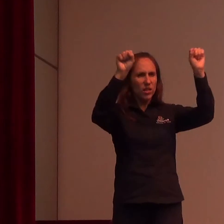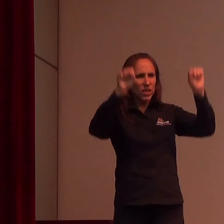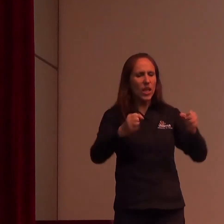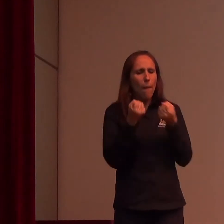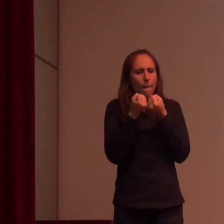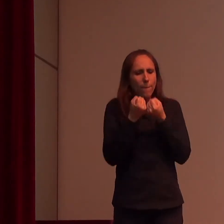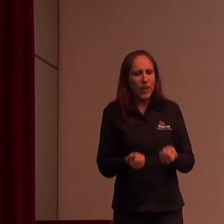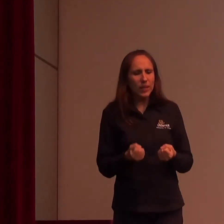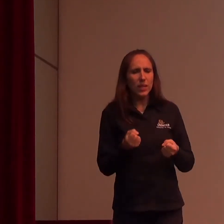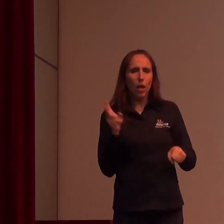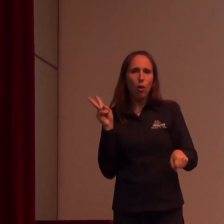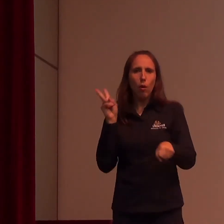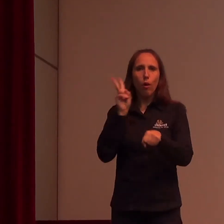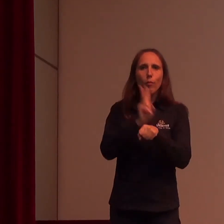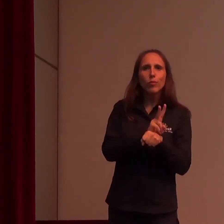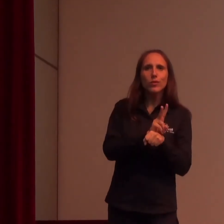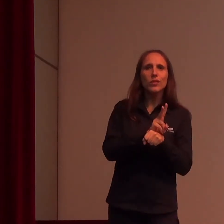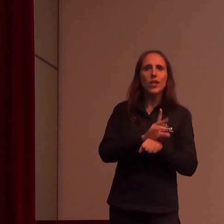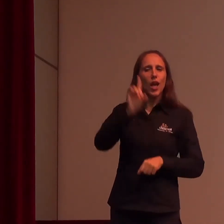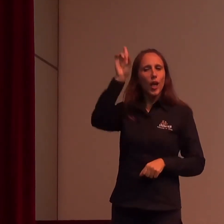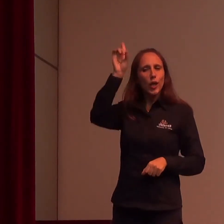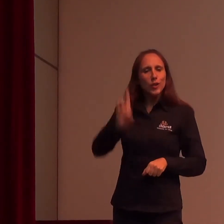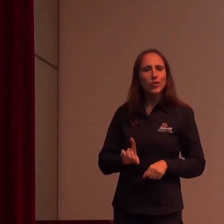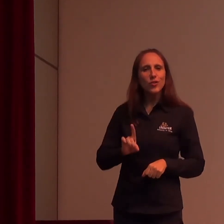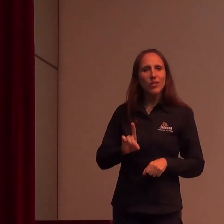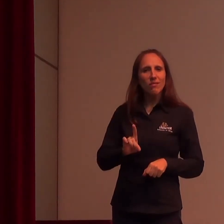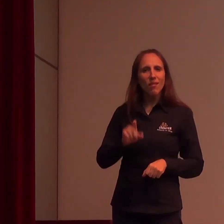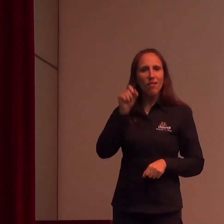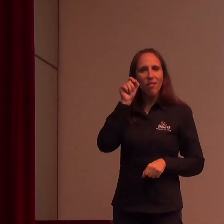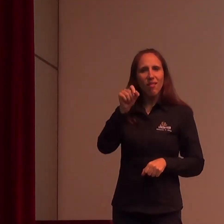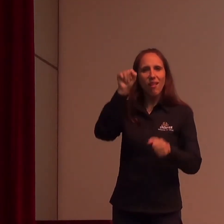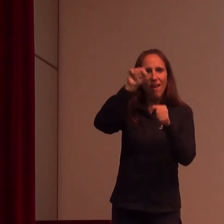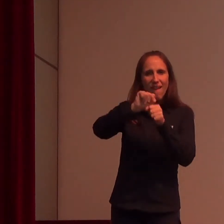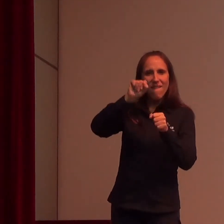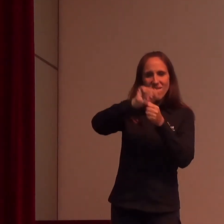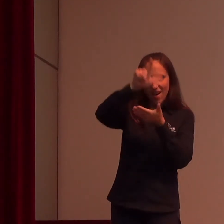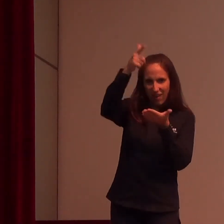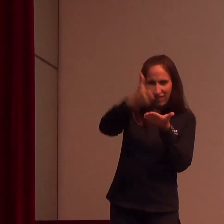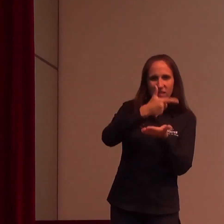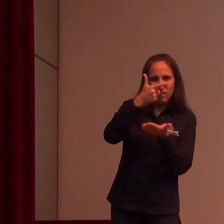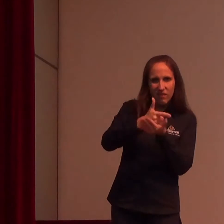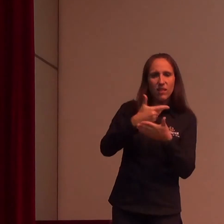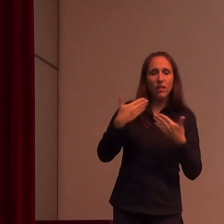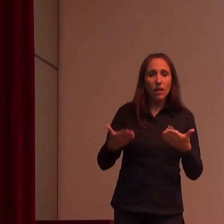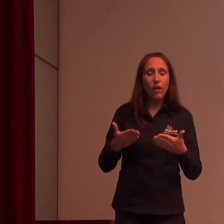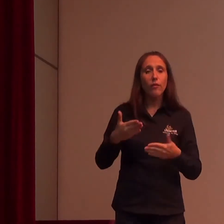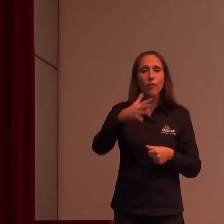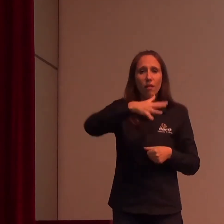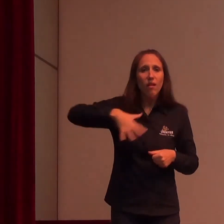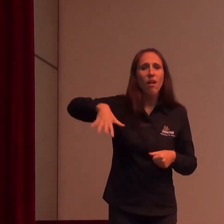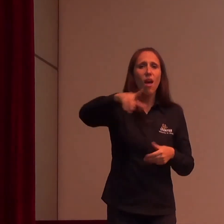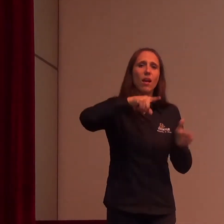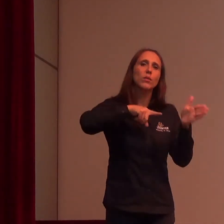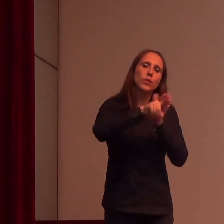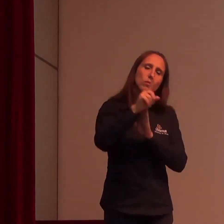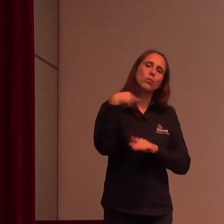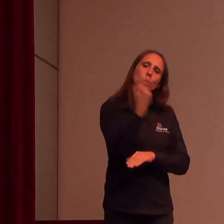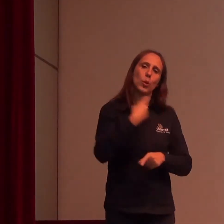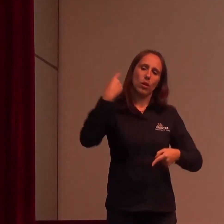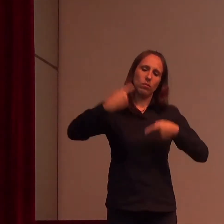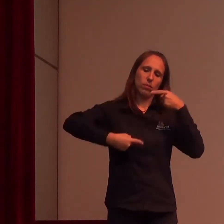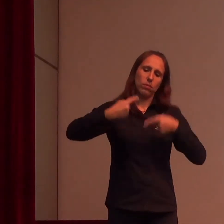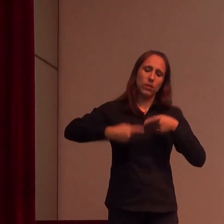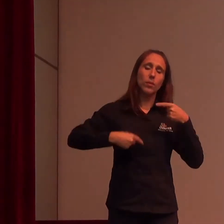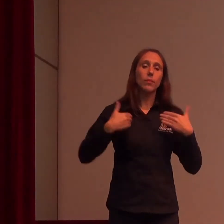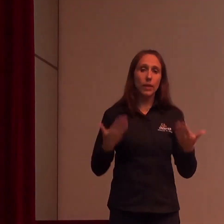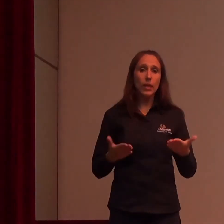mais para proteger direito autoral do que para garantir acesso à leitura. Então, essas questões que a gente precisa debater. Então, às vezes,